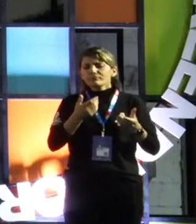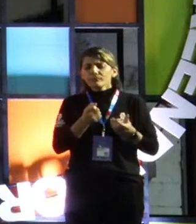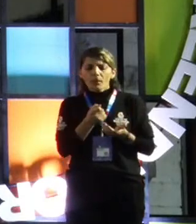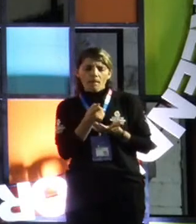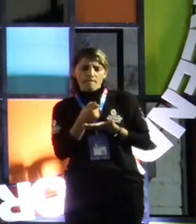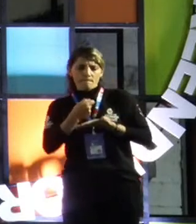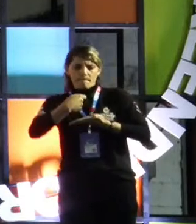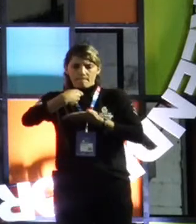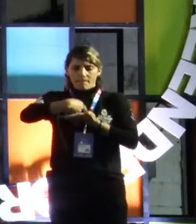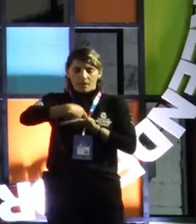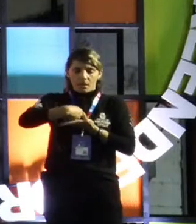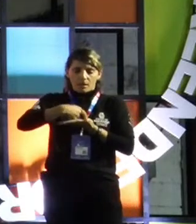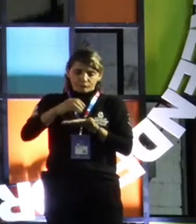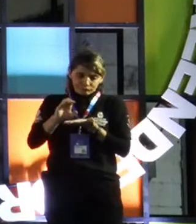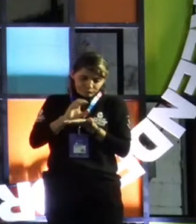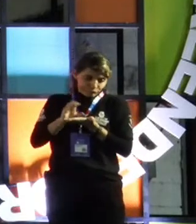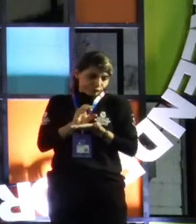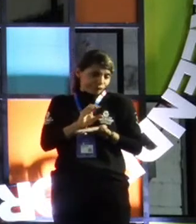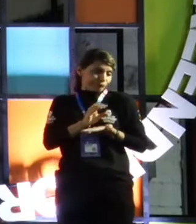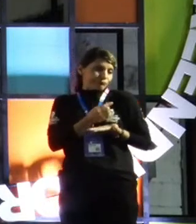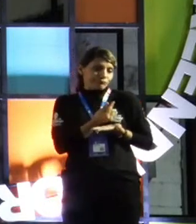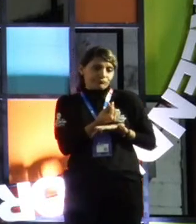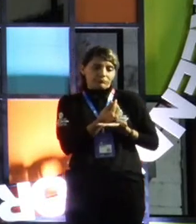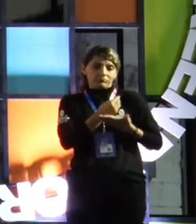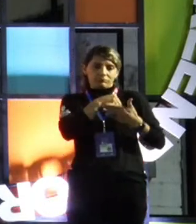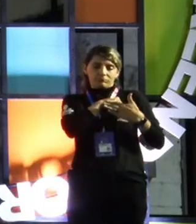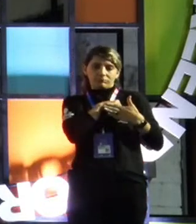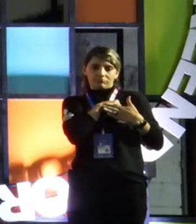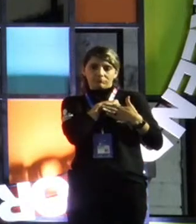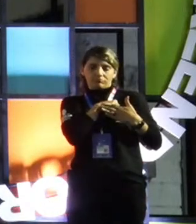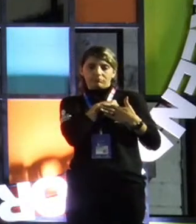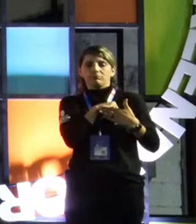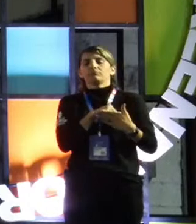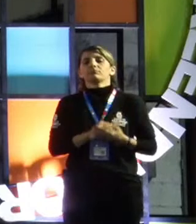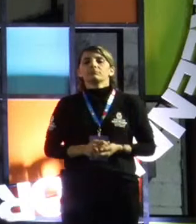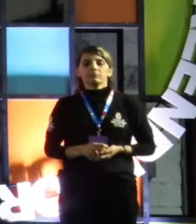comissão, eu posso sacar na Husky esse pagamento internacional.